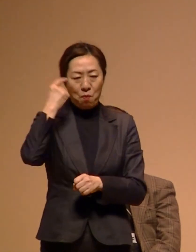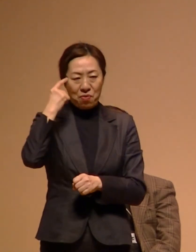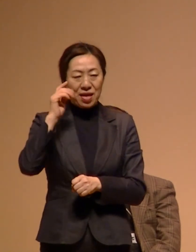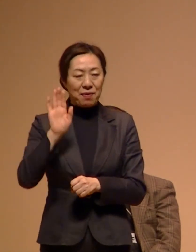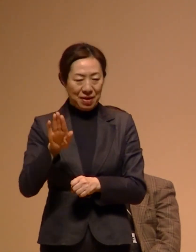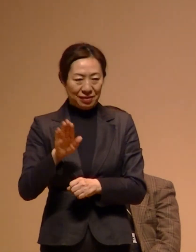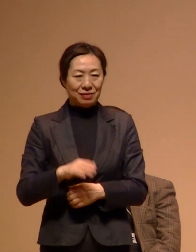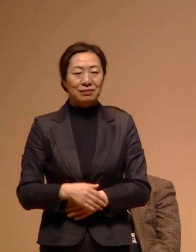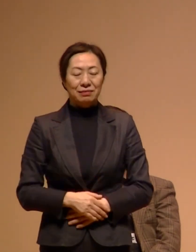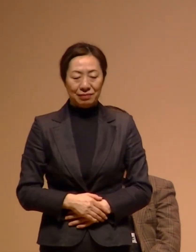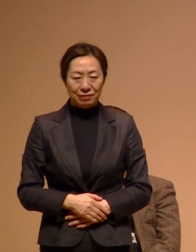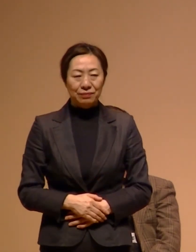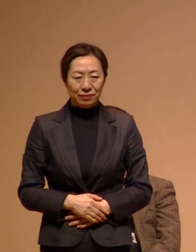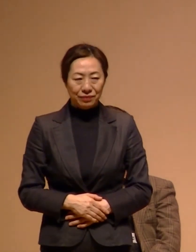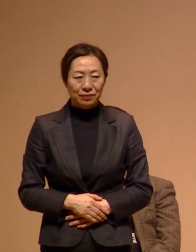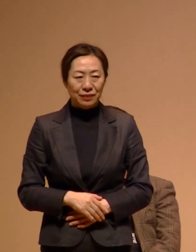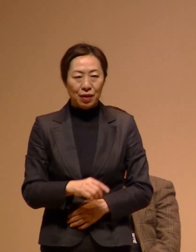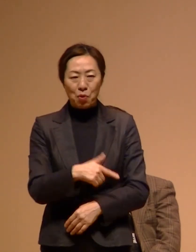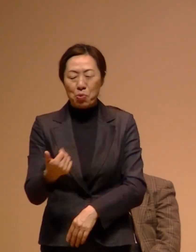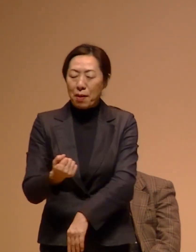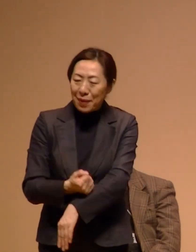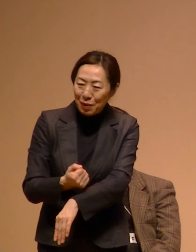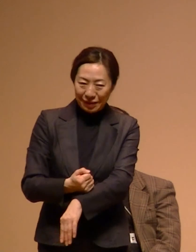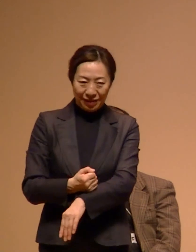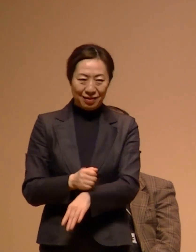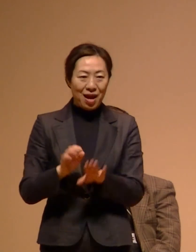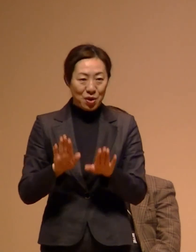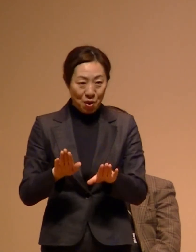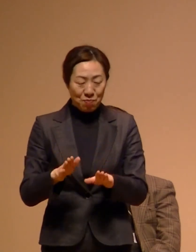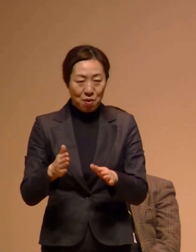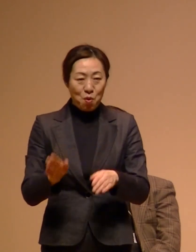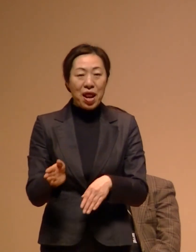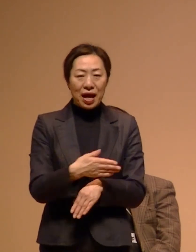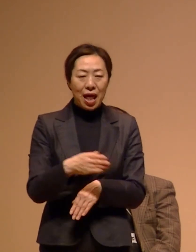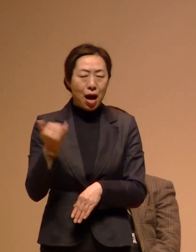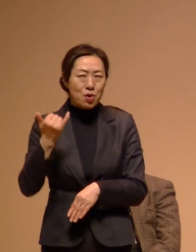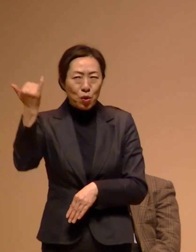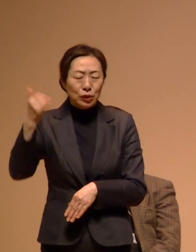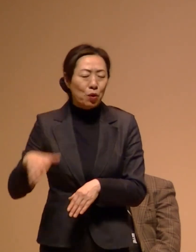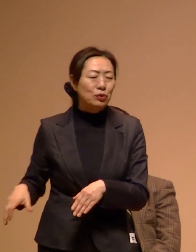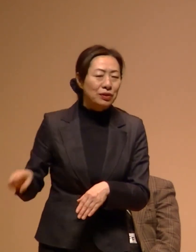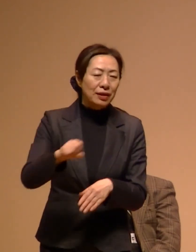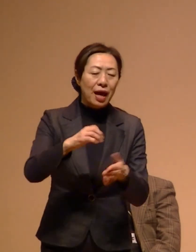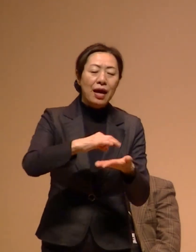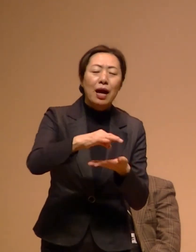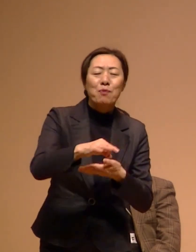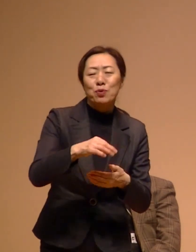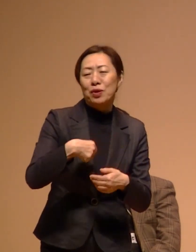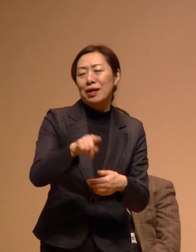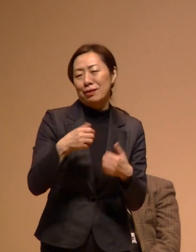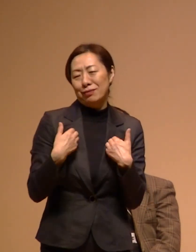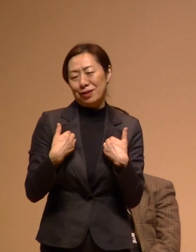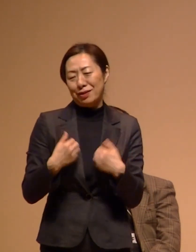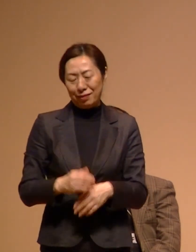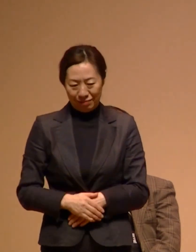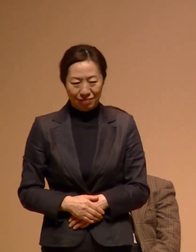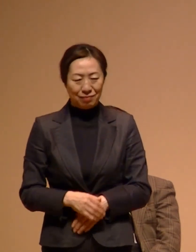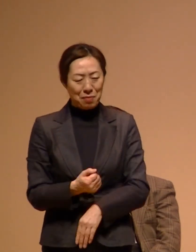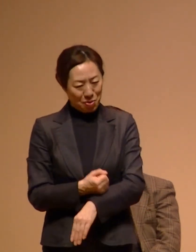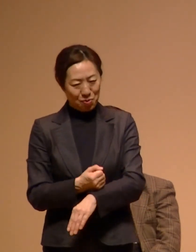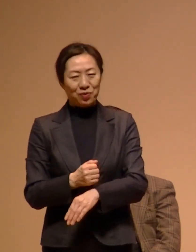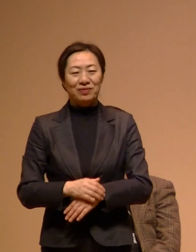ふうに思います。結構めんどくさいんです。今日もこれから買い物連れて行かれてますけど、ま